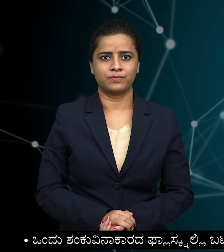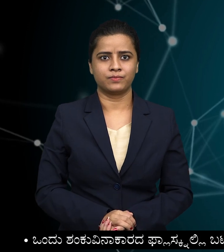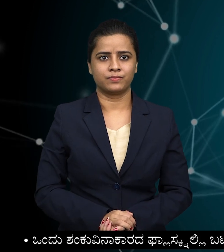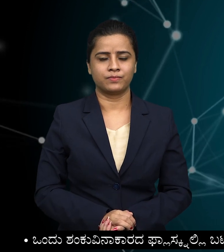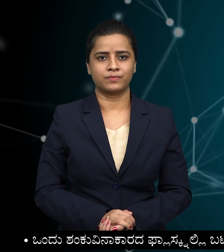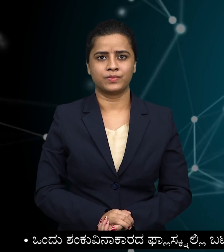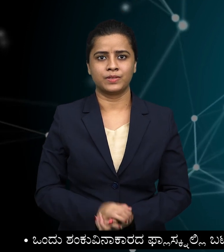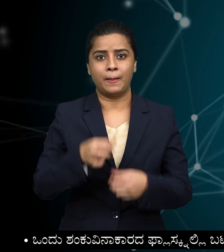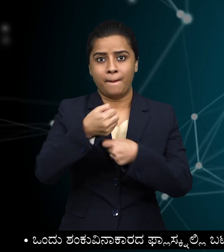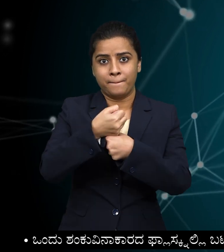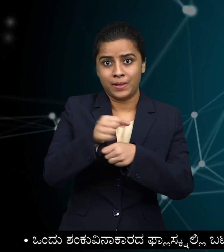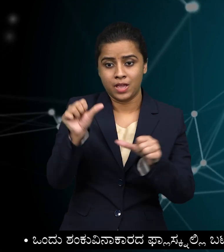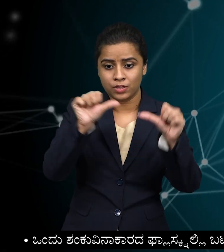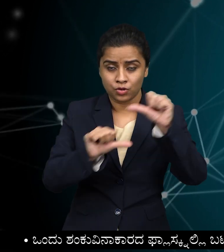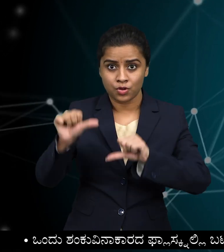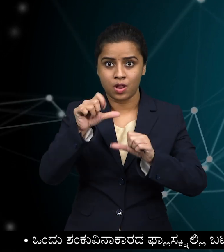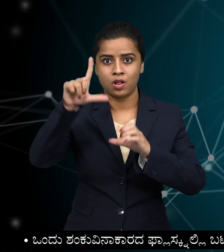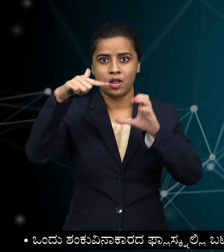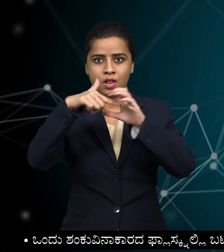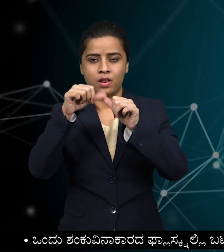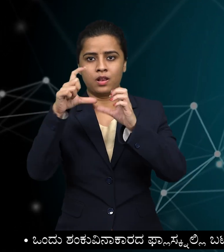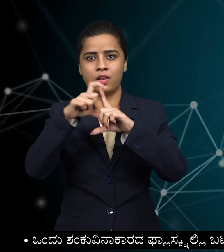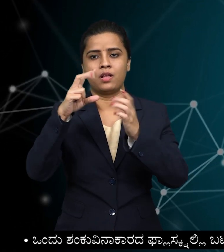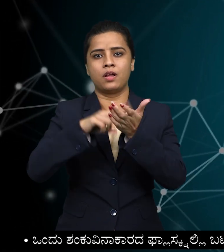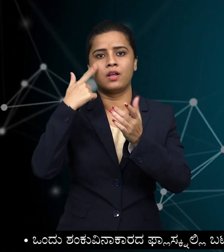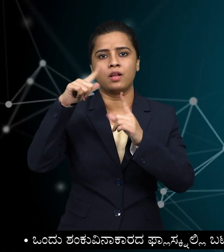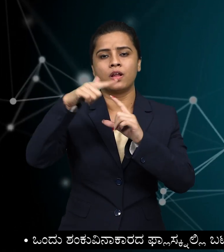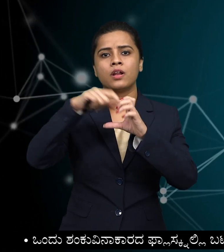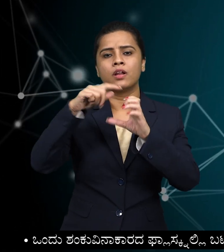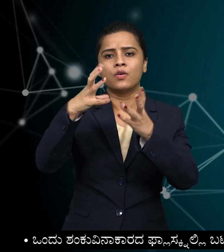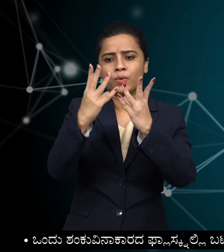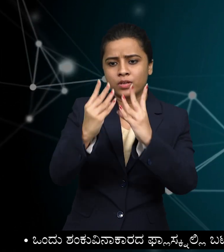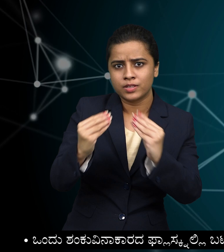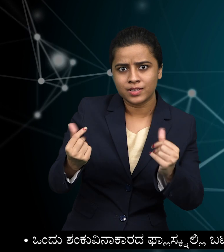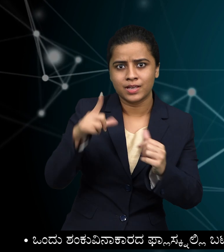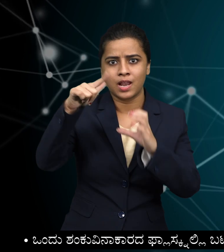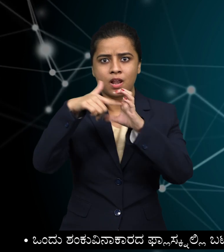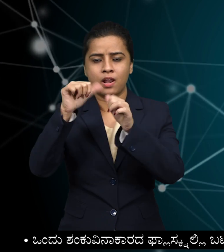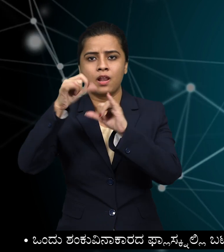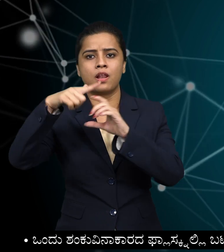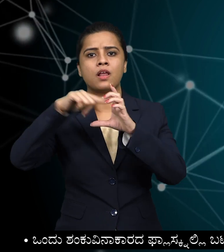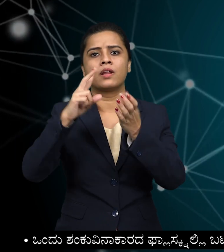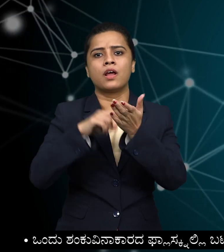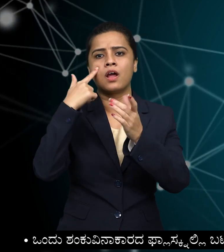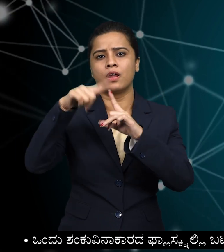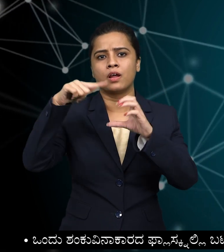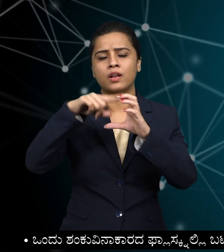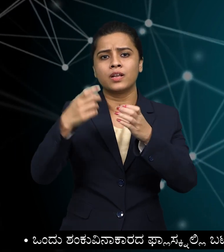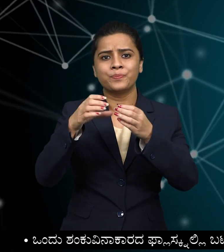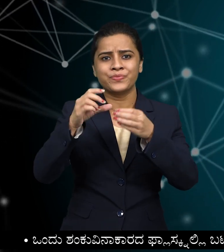ಒಂದು ಶಂಕುವಿನಾಕಾರದ ಫ್ಲಾಸ್ಕ್ನಲ್ಲಿ ಬಟ್ಟಿ ಇಳಿಸಿದ ನೀರಿನಲ್ಲಿ ಸೀಸದ